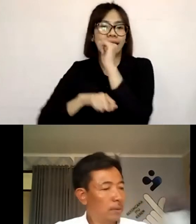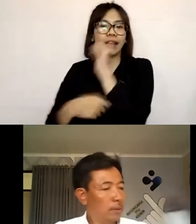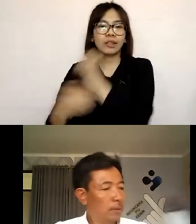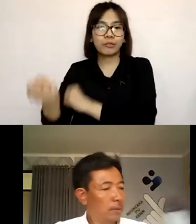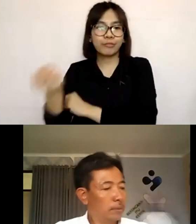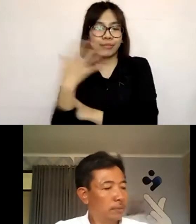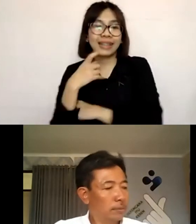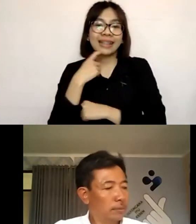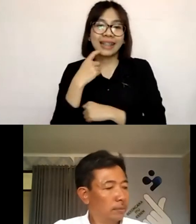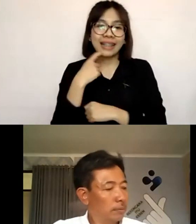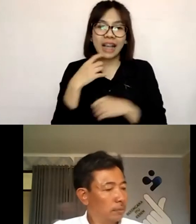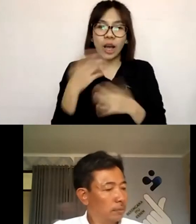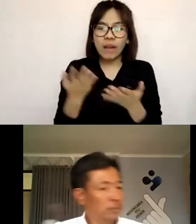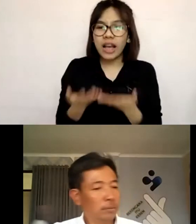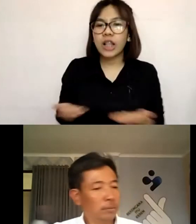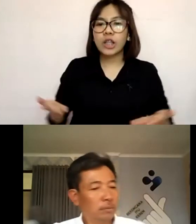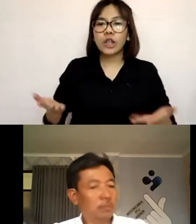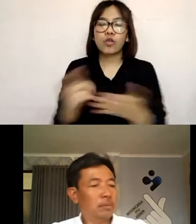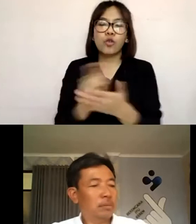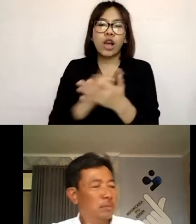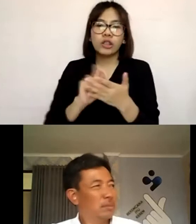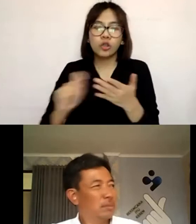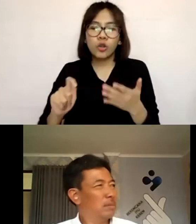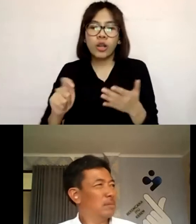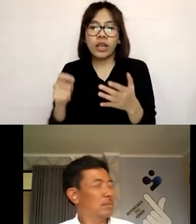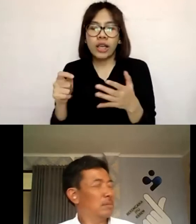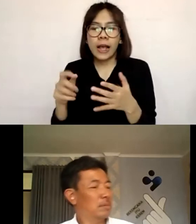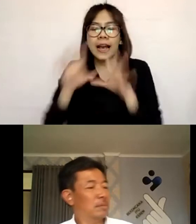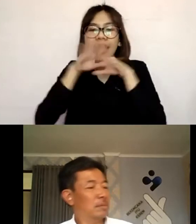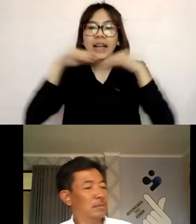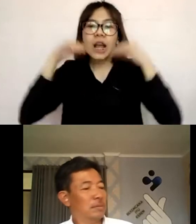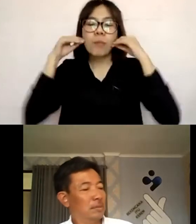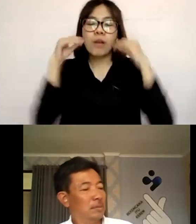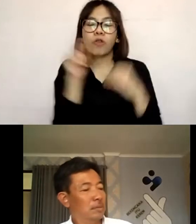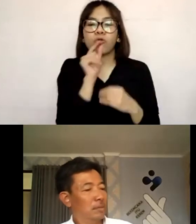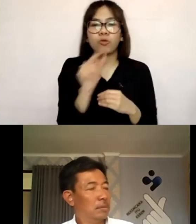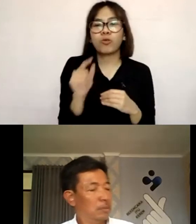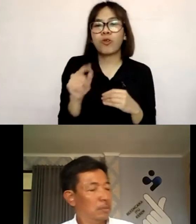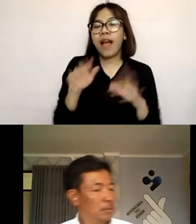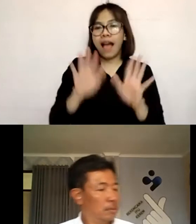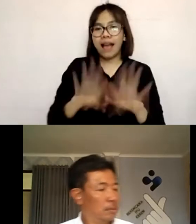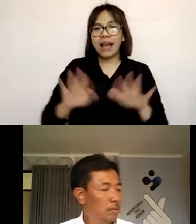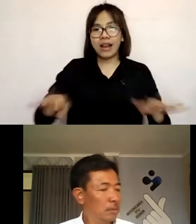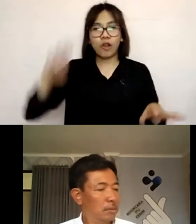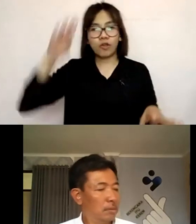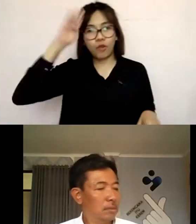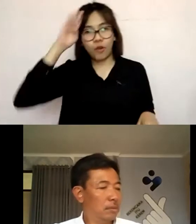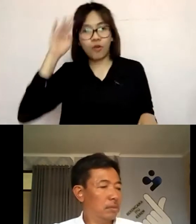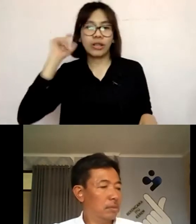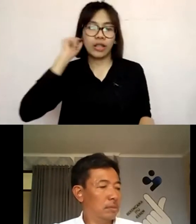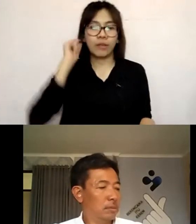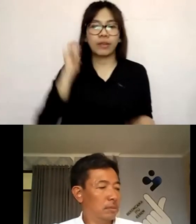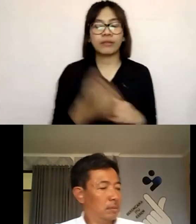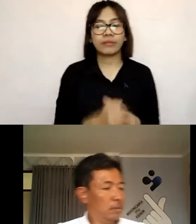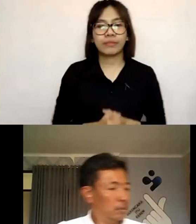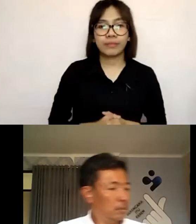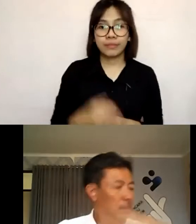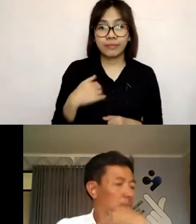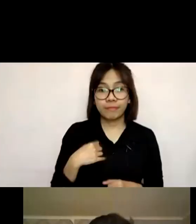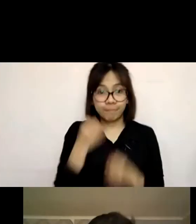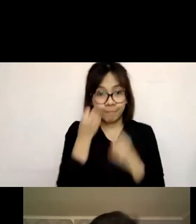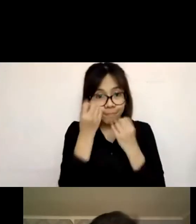ini mengenai lingkungan sekolah yang responsif gender, gitu ya. Oke. Nah, sebelum saya memulai, saya ingin memberikan beberapa insight dulu